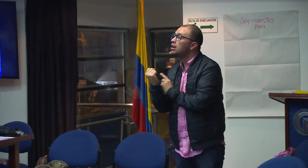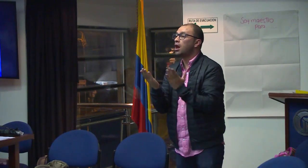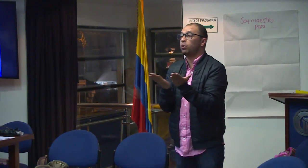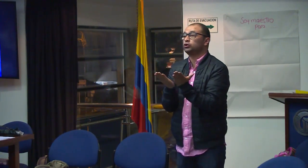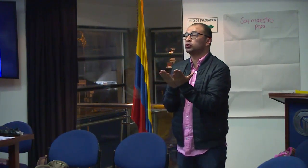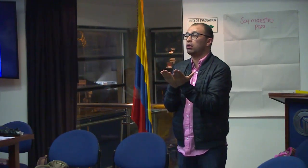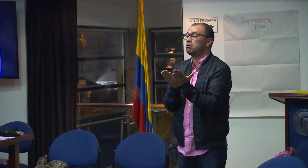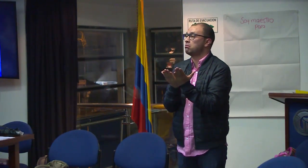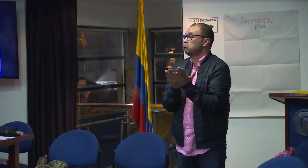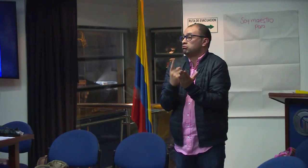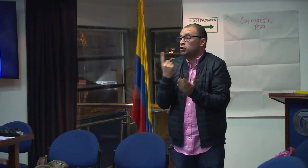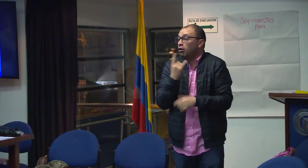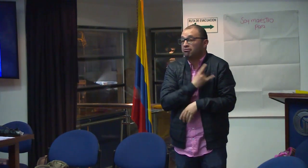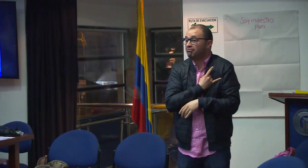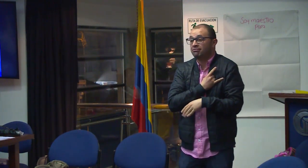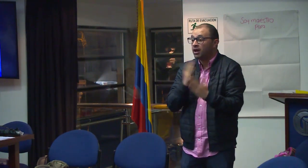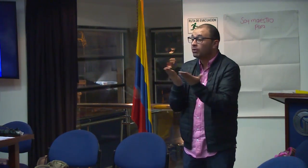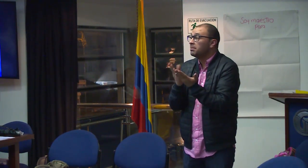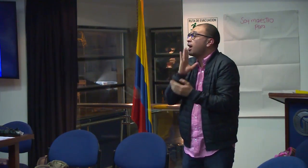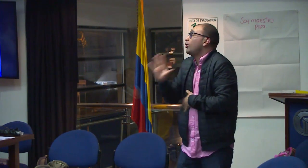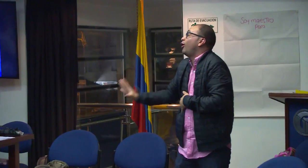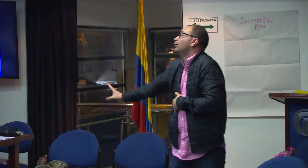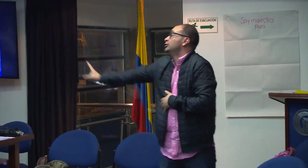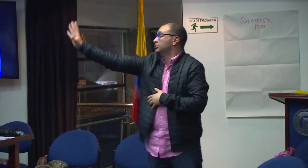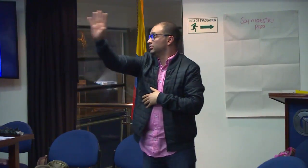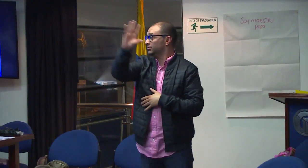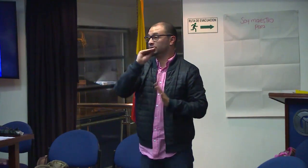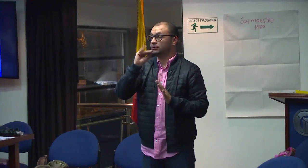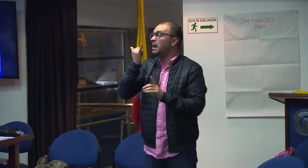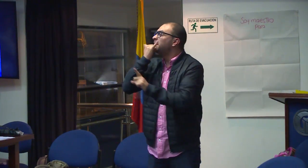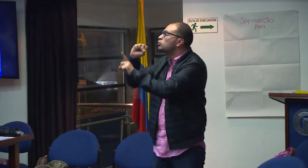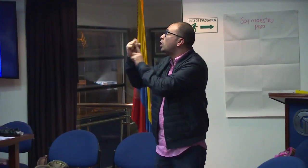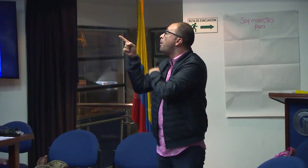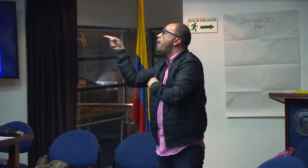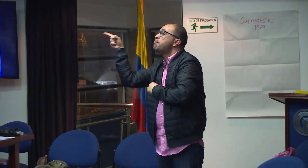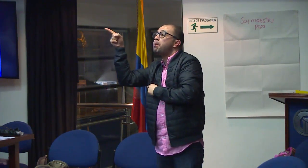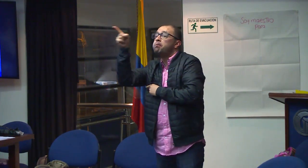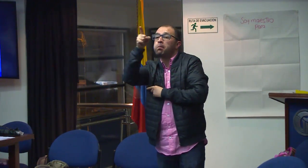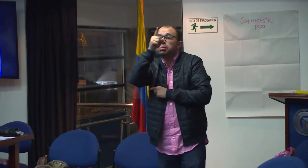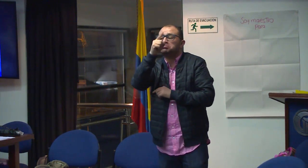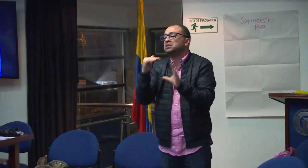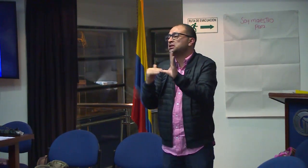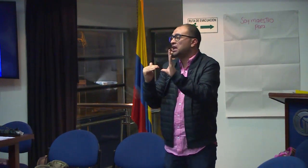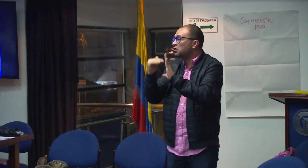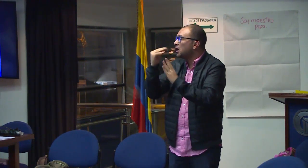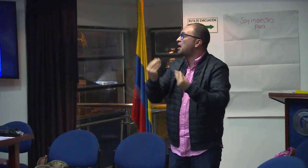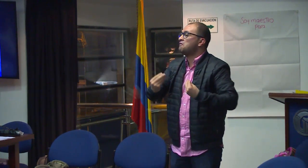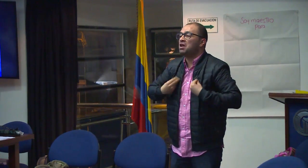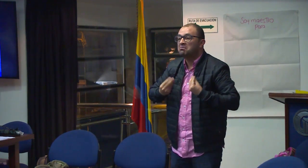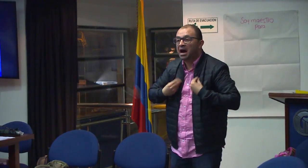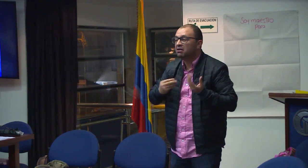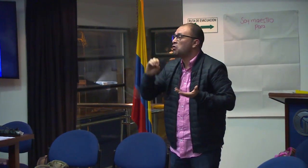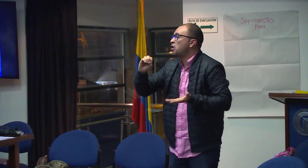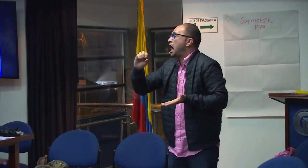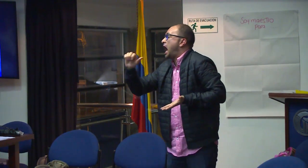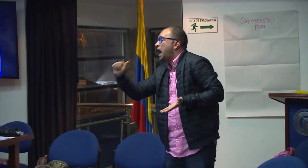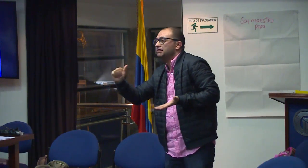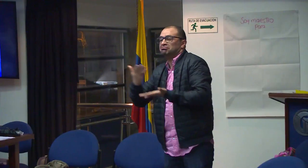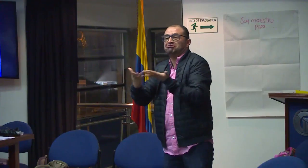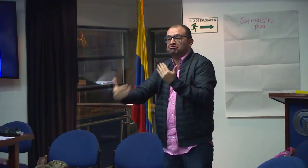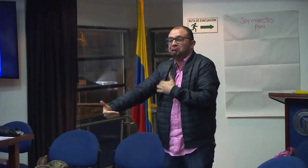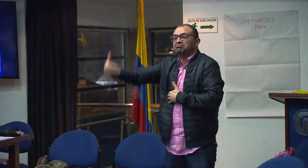CINDE. Cuando yo pensé desarrollo social educativo, pues me di cuenta que eso me permitía pensarme